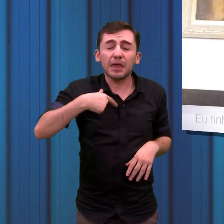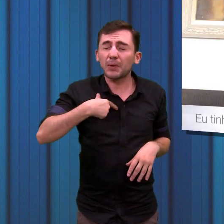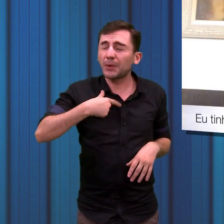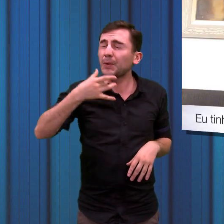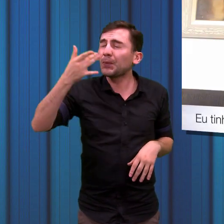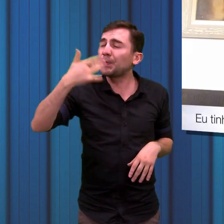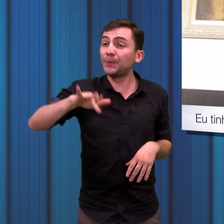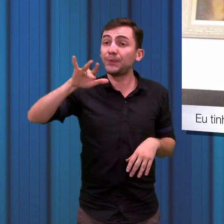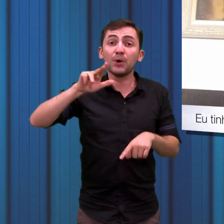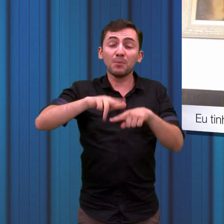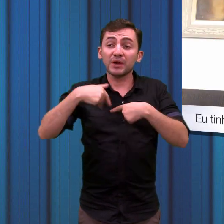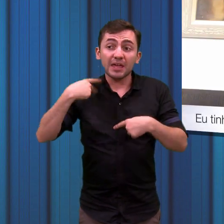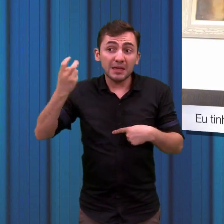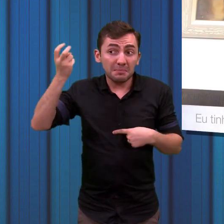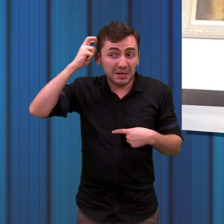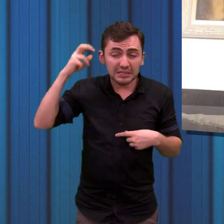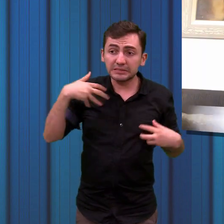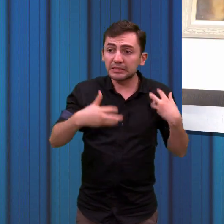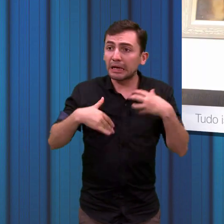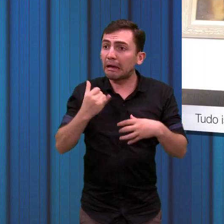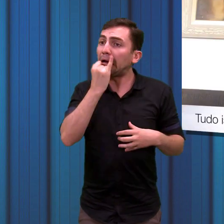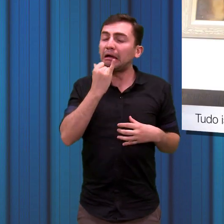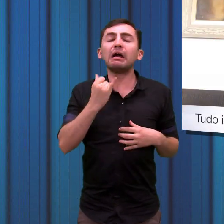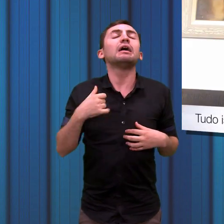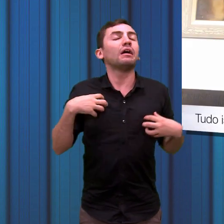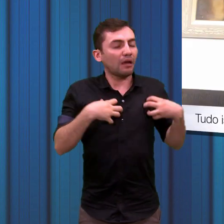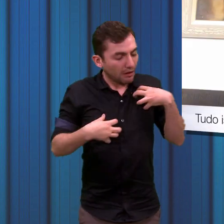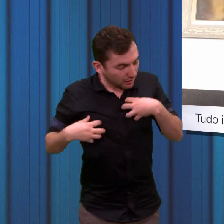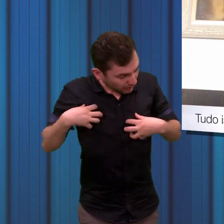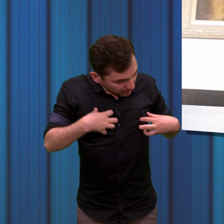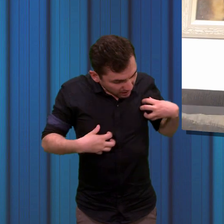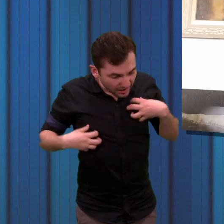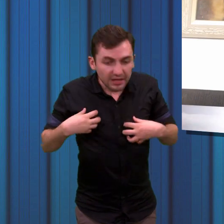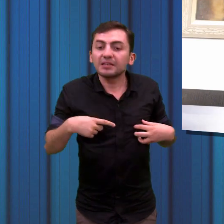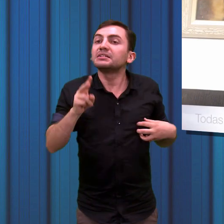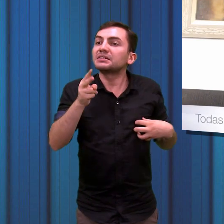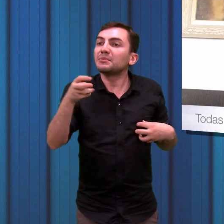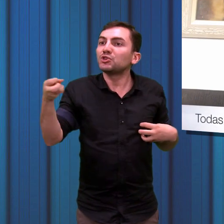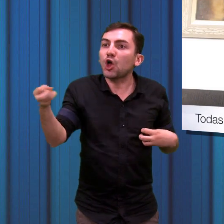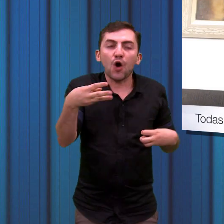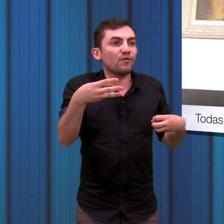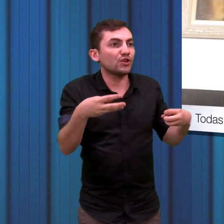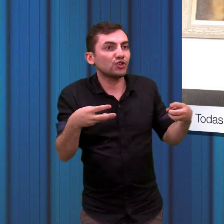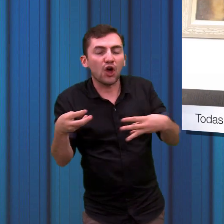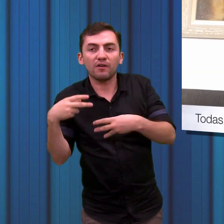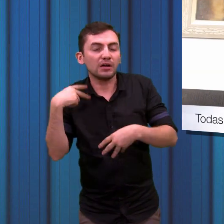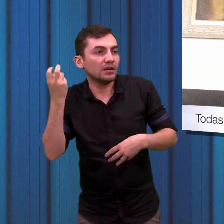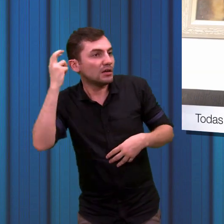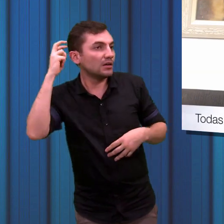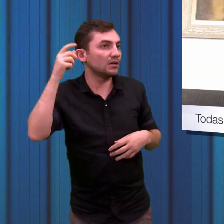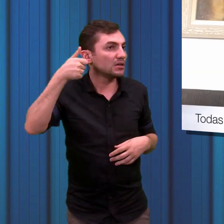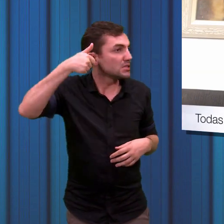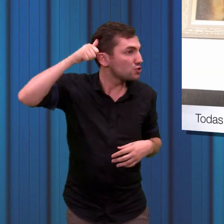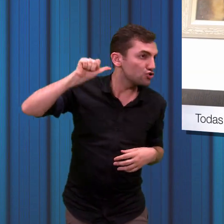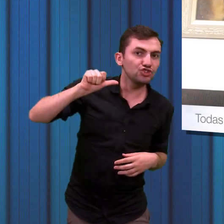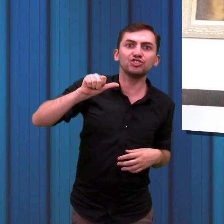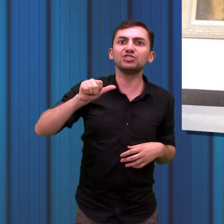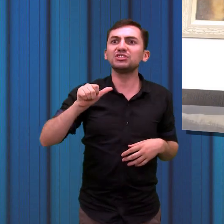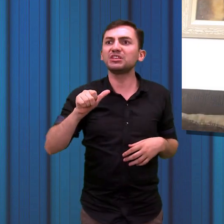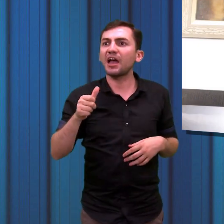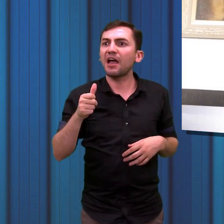textos. Eu tinha muito medo de me frustrar, porque tudo isso me angustiava muito. Todas essas novas ideias, cirurgia,